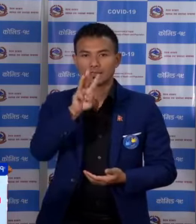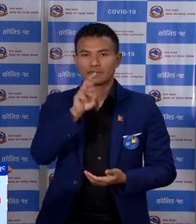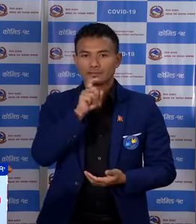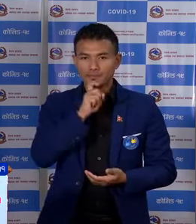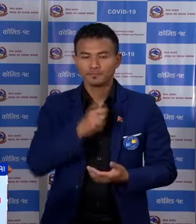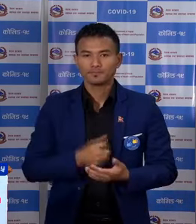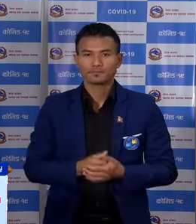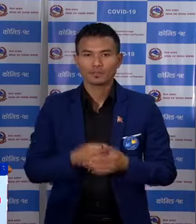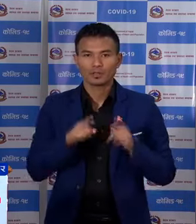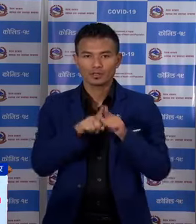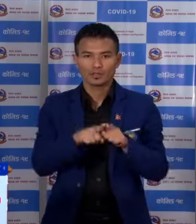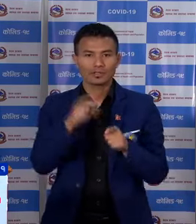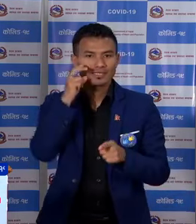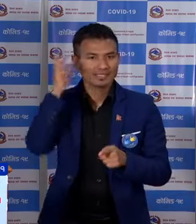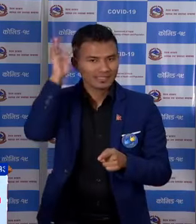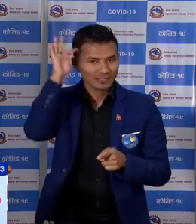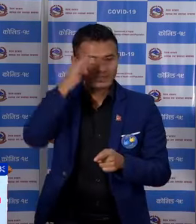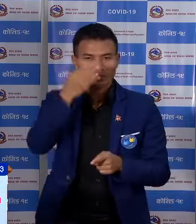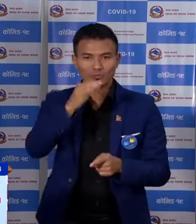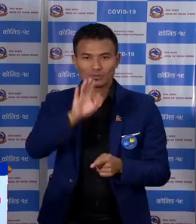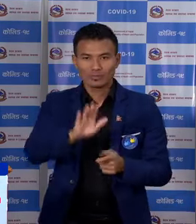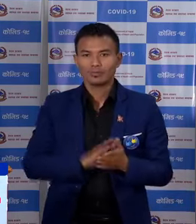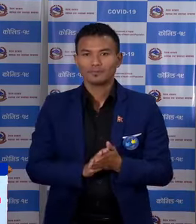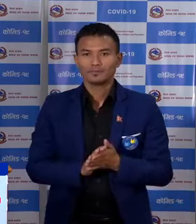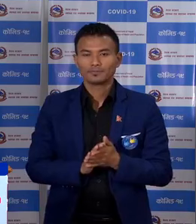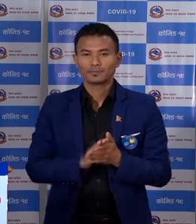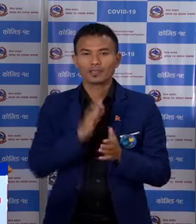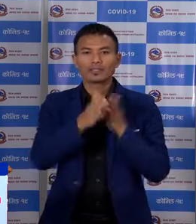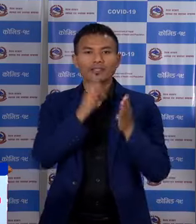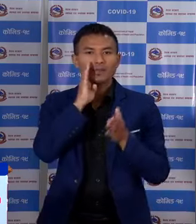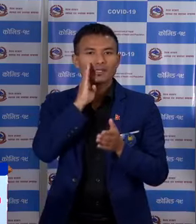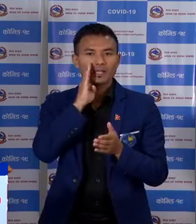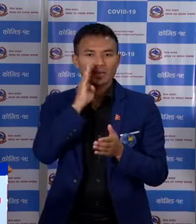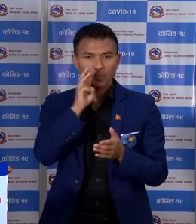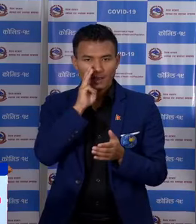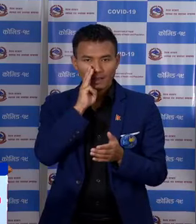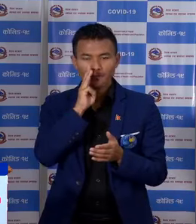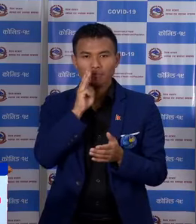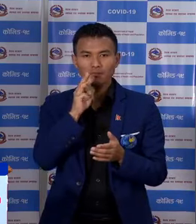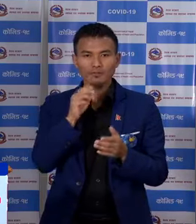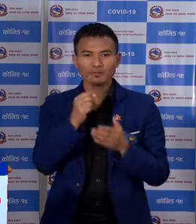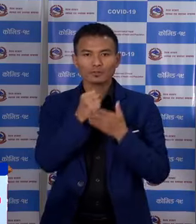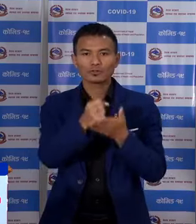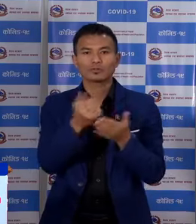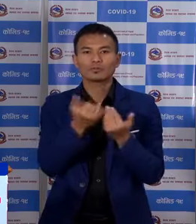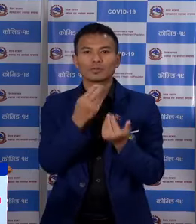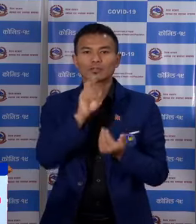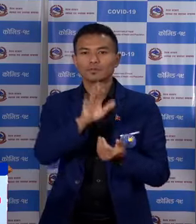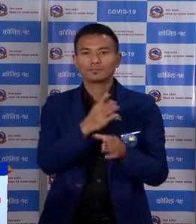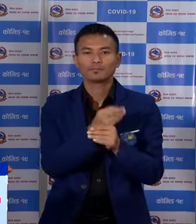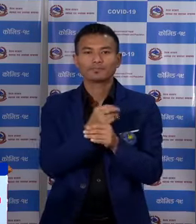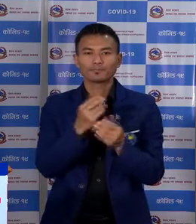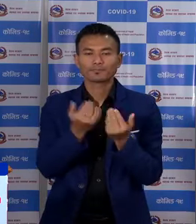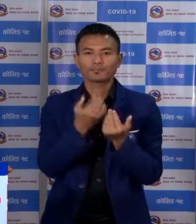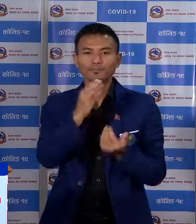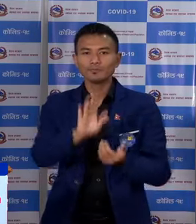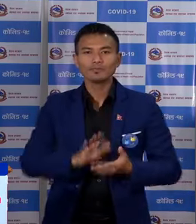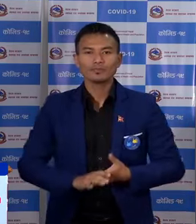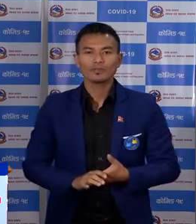मेरो सात्मा दिने स्रेश्ट हुनुँँँँछा दसले सांकितिक भासामा मलाइस स्वयोग गरी राखने बखो छाओ